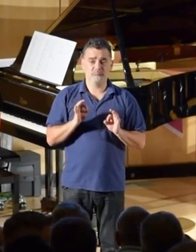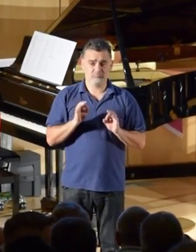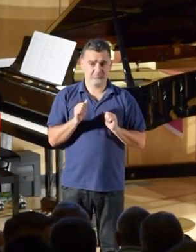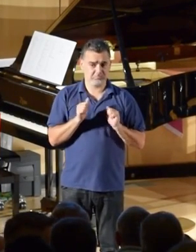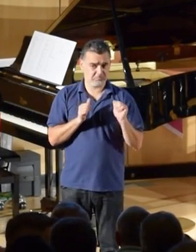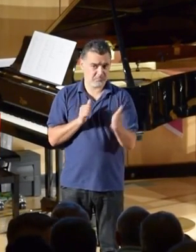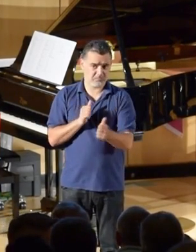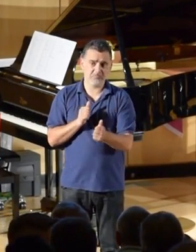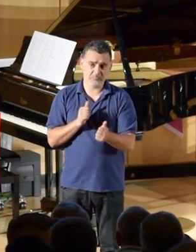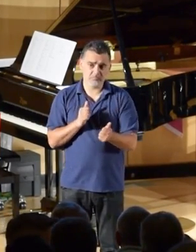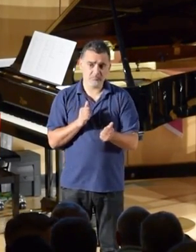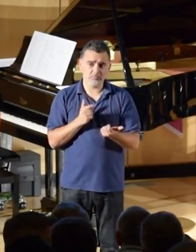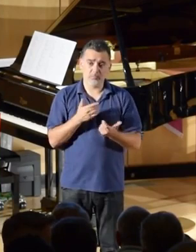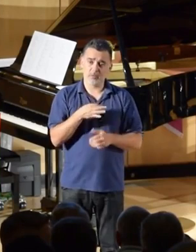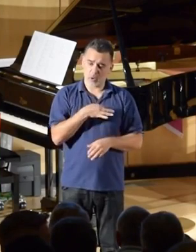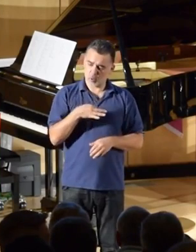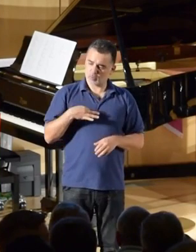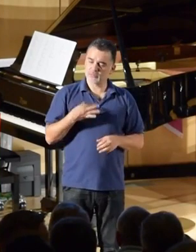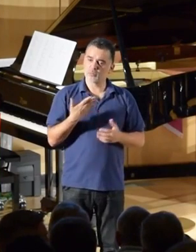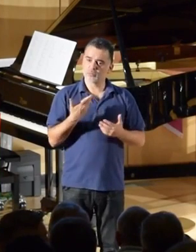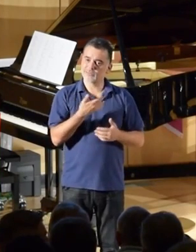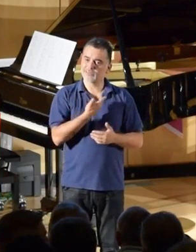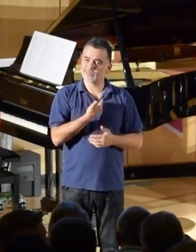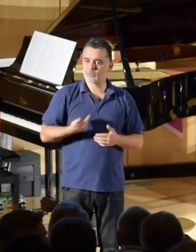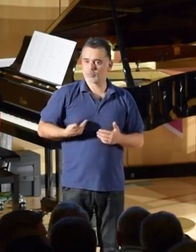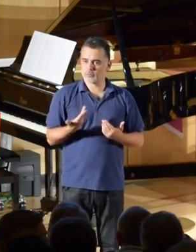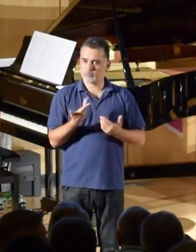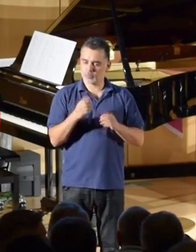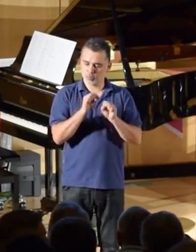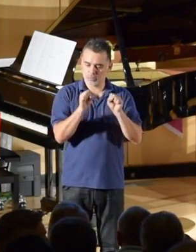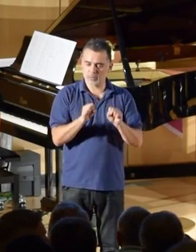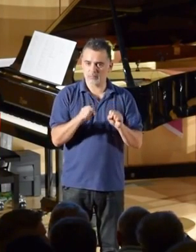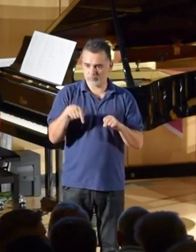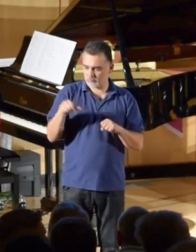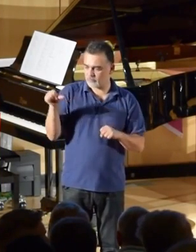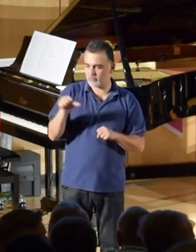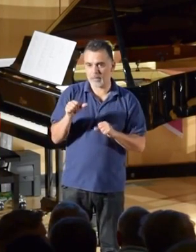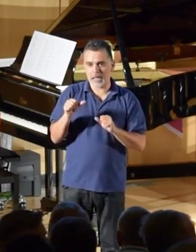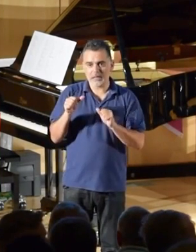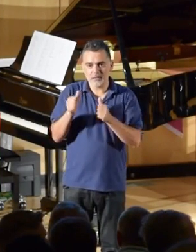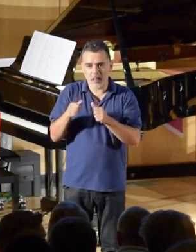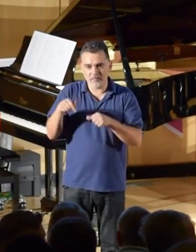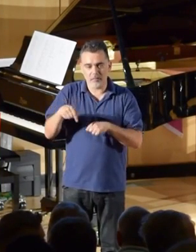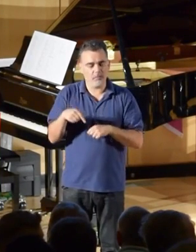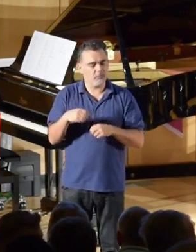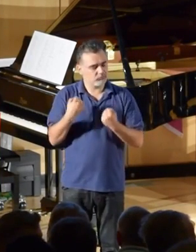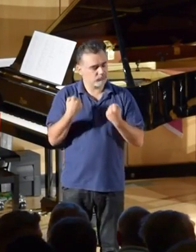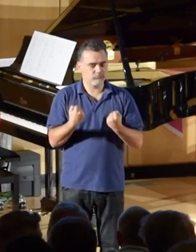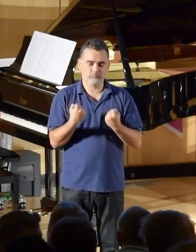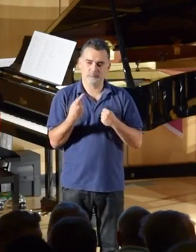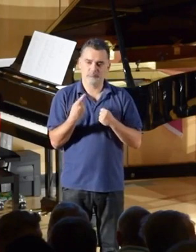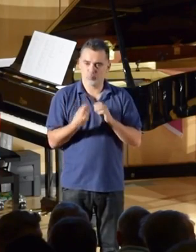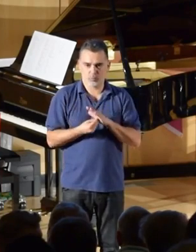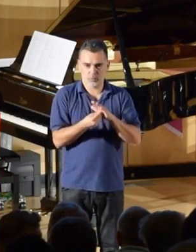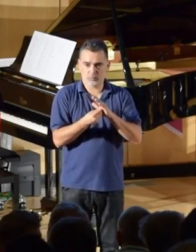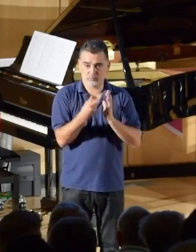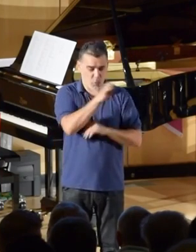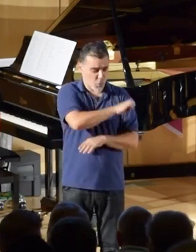auch das, wie bei uns AIDS-Hilfen und unterstützt werden, ist letztendlich in Europa